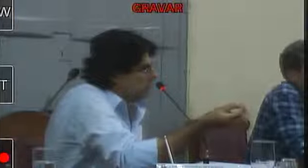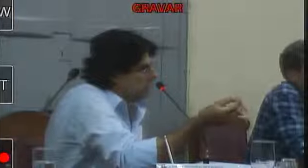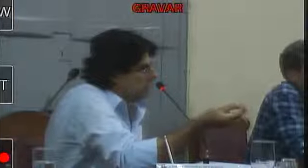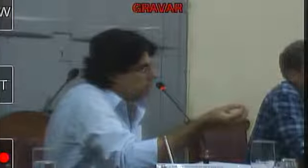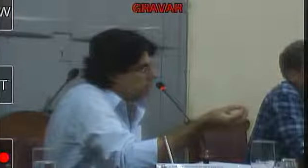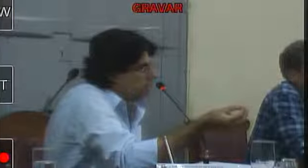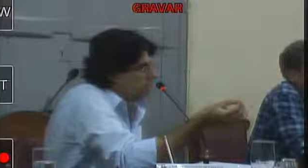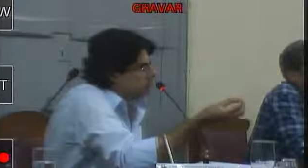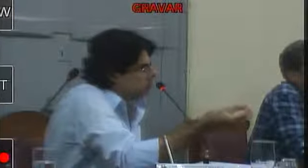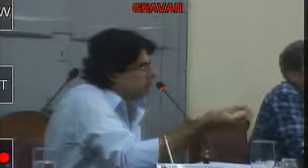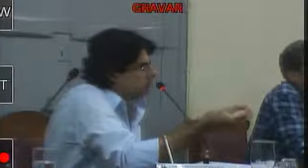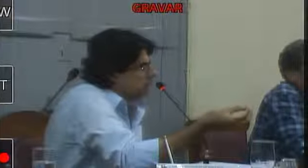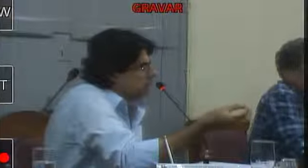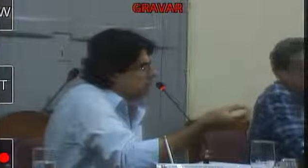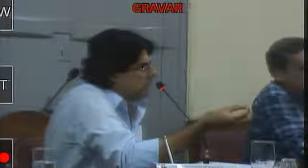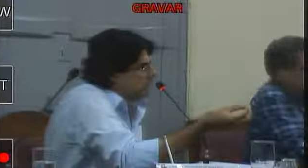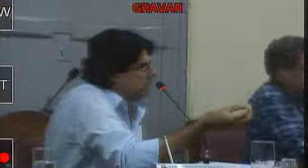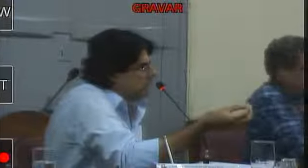em vários bares estavam sendo